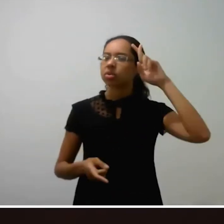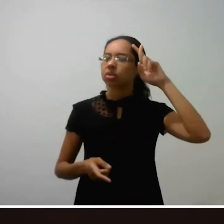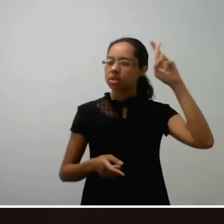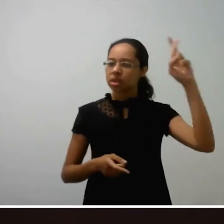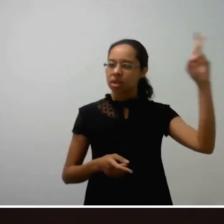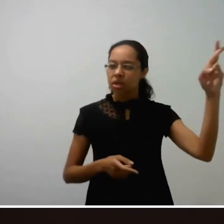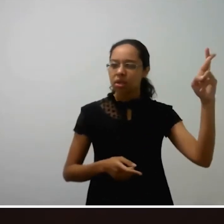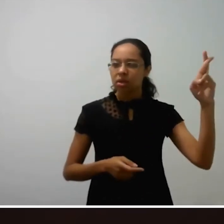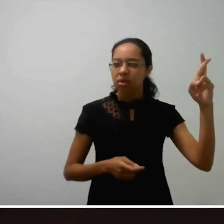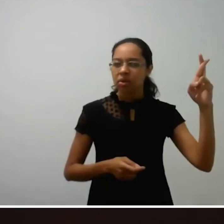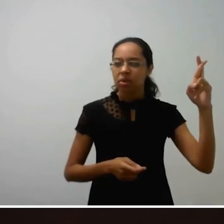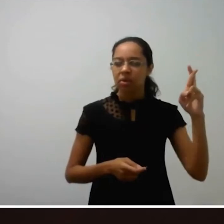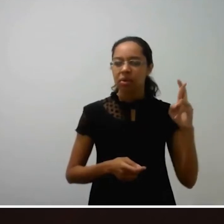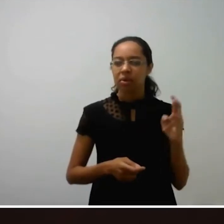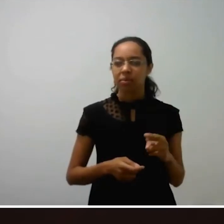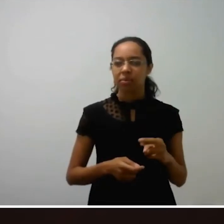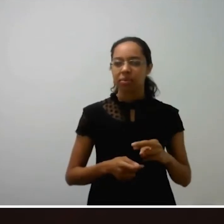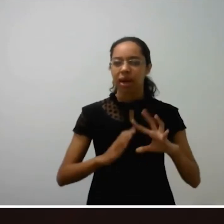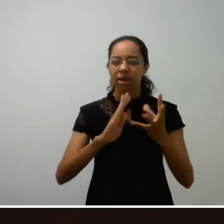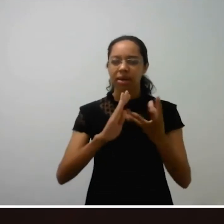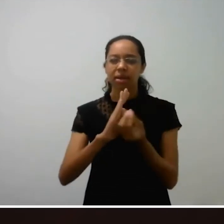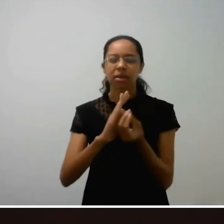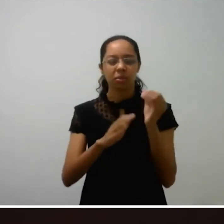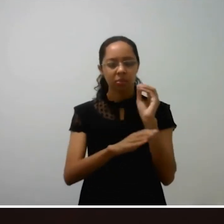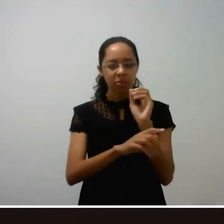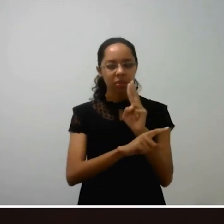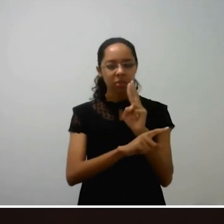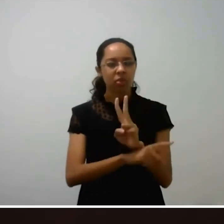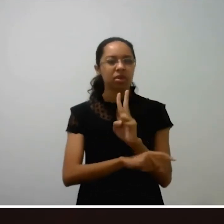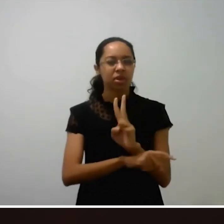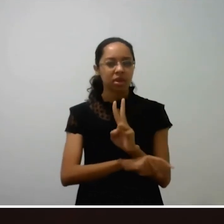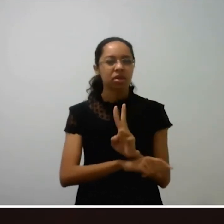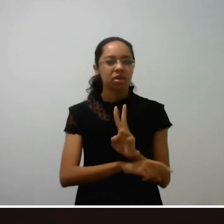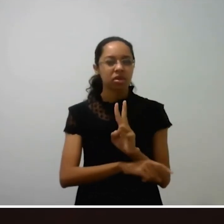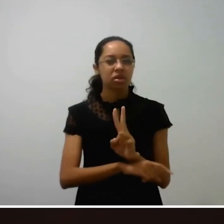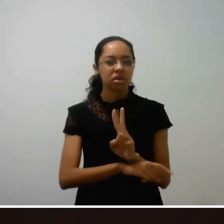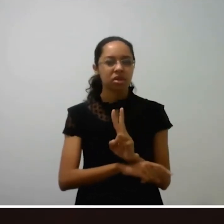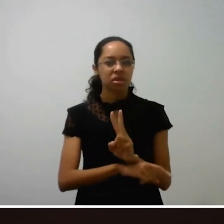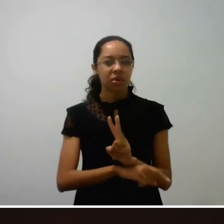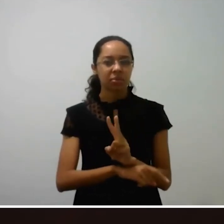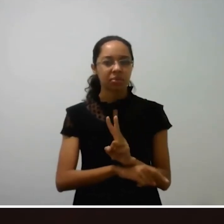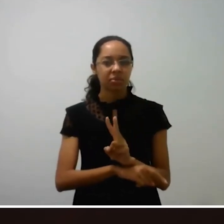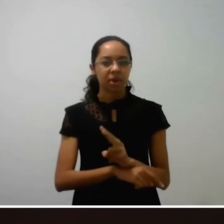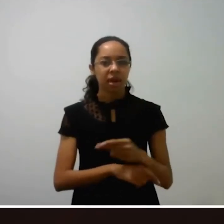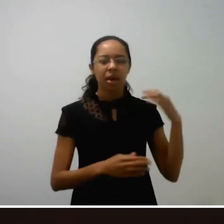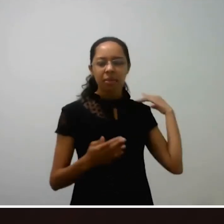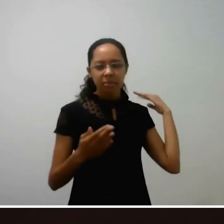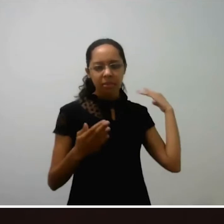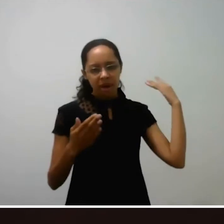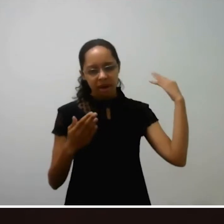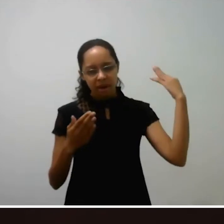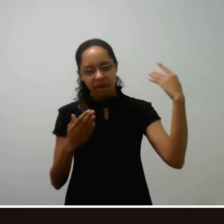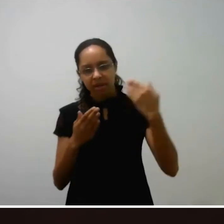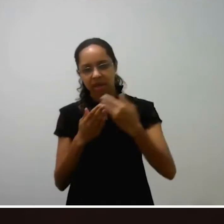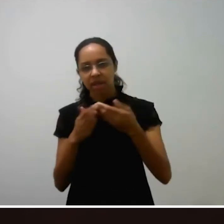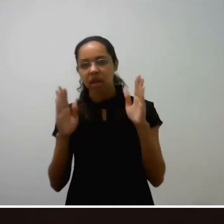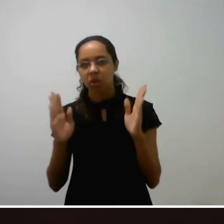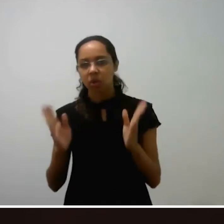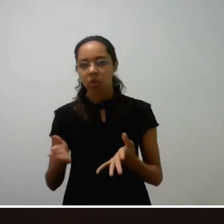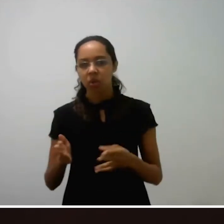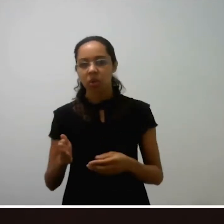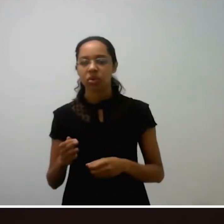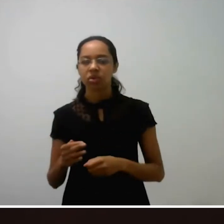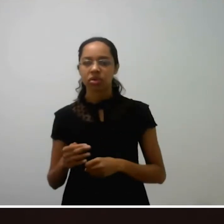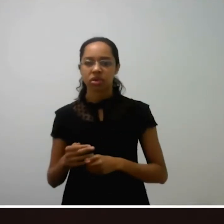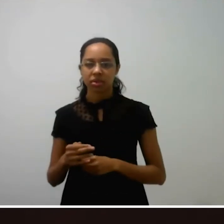manteve, ao longo desses 20 séculos, está chegando a 21 séculos, irmão, Deus sempre manteve, como diz o André